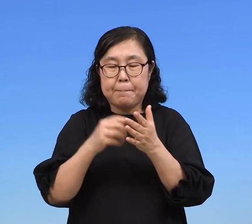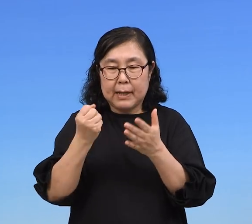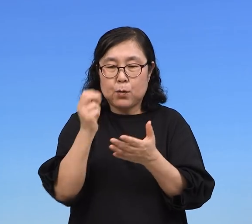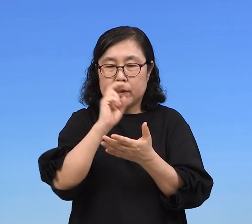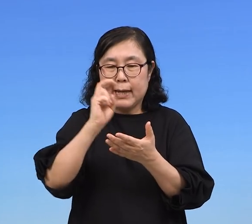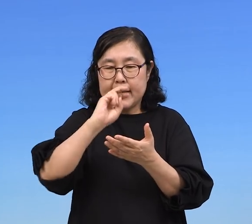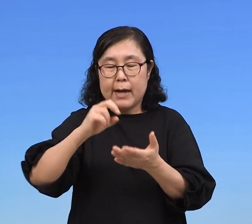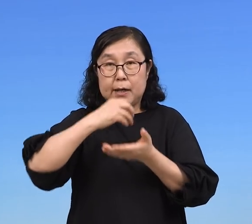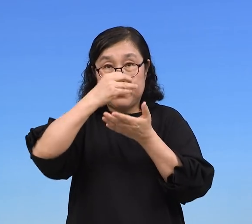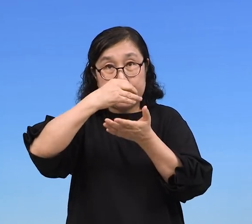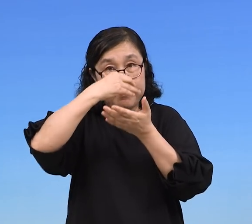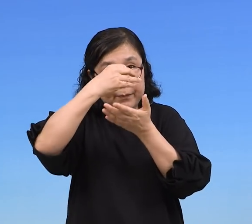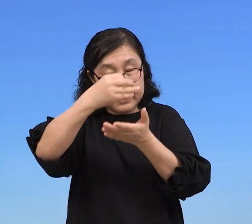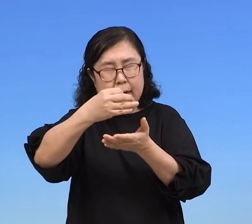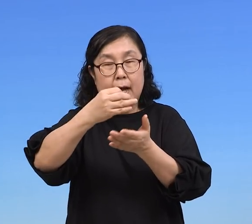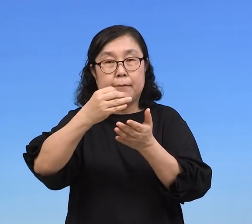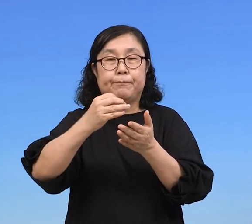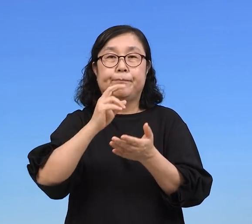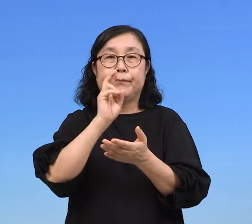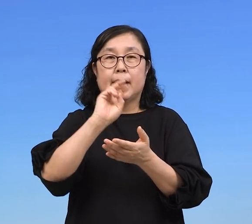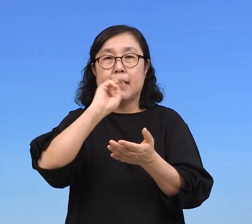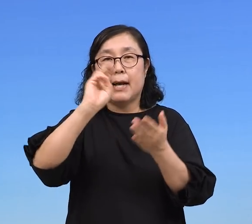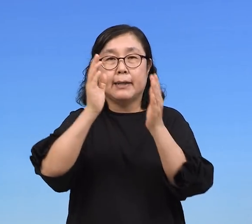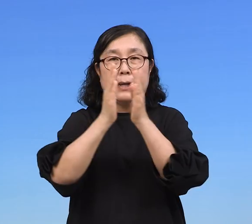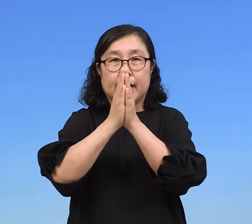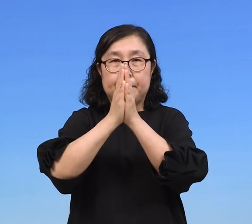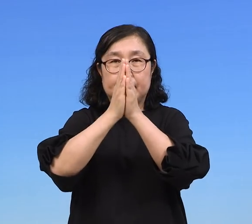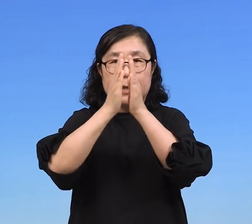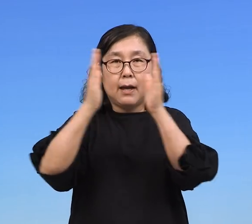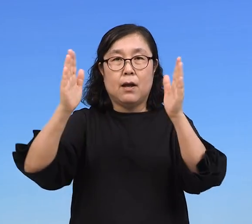좋겠습니다. 우리 죄 위해 죽으신 주,